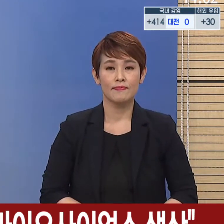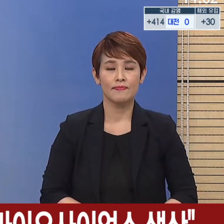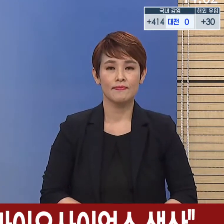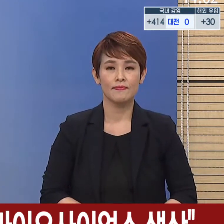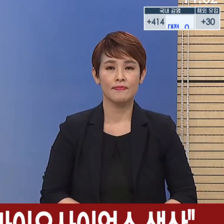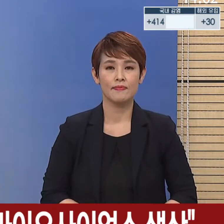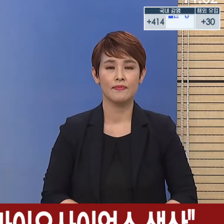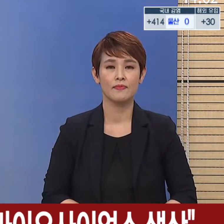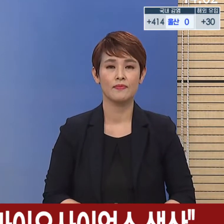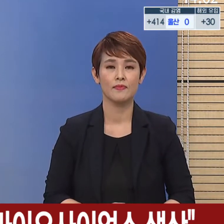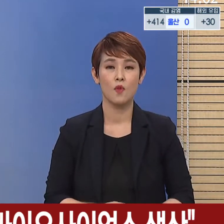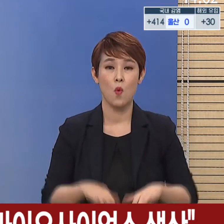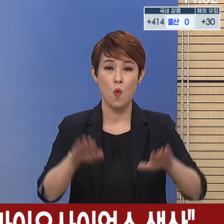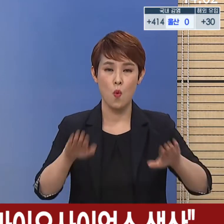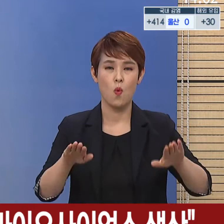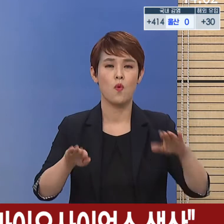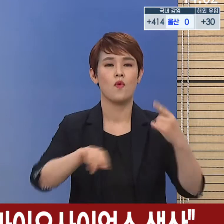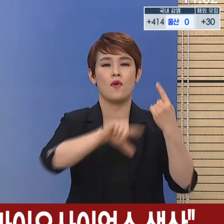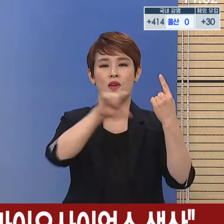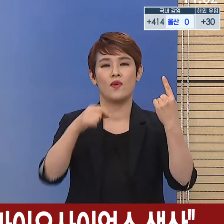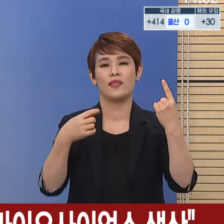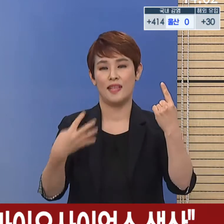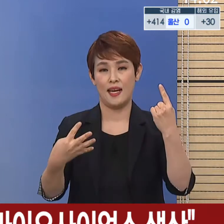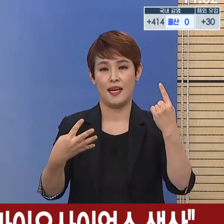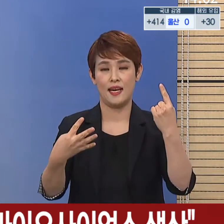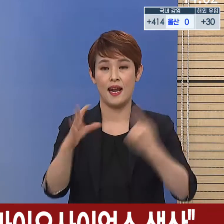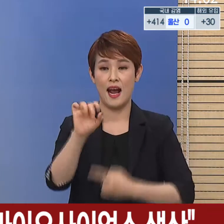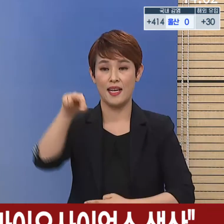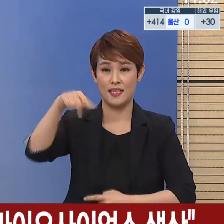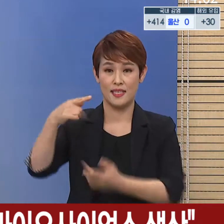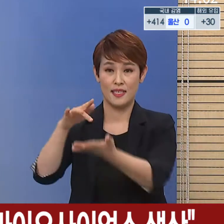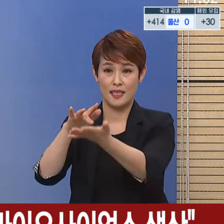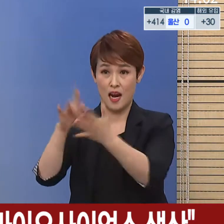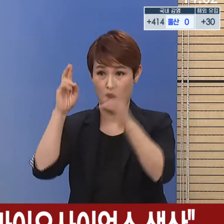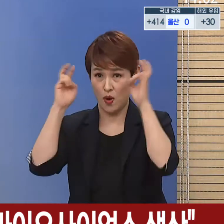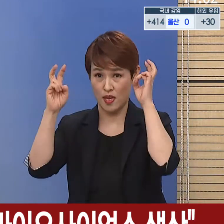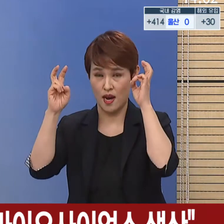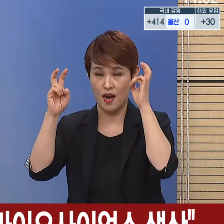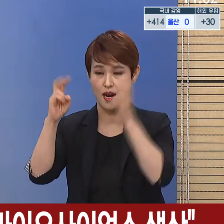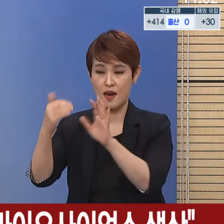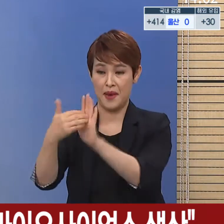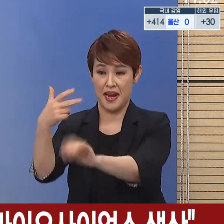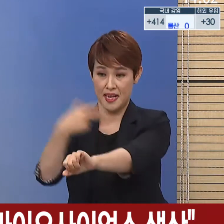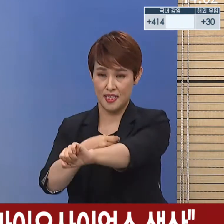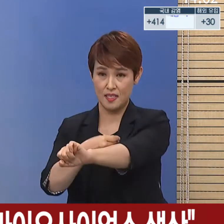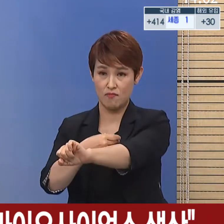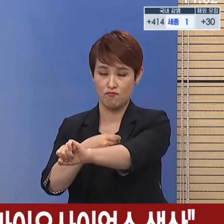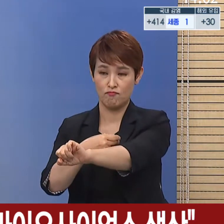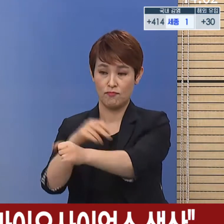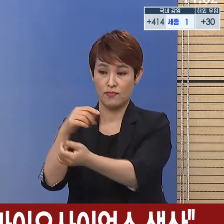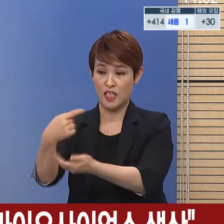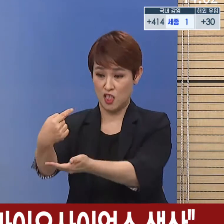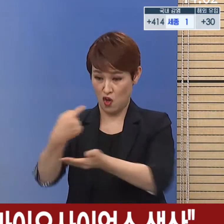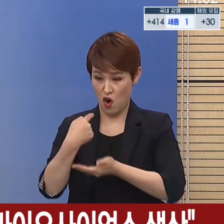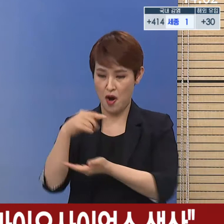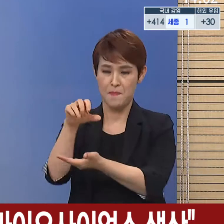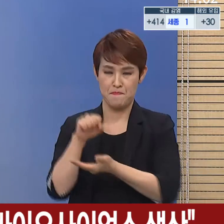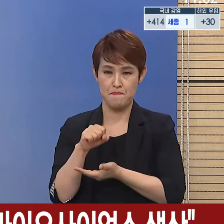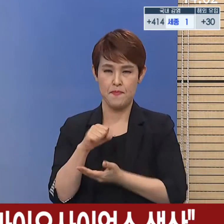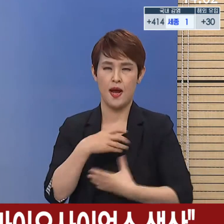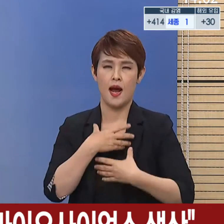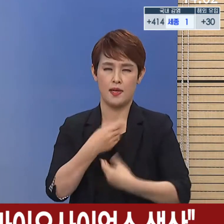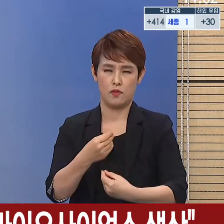식약처는 2021년 1월 4일 아스트라제네카 백신의 품목 허가 신청을 접수하고